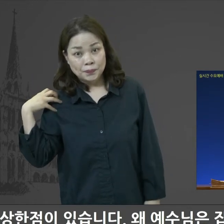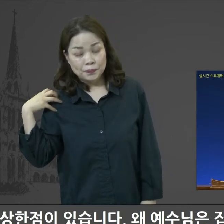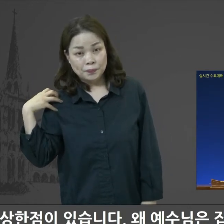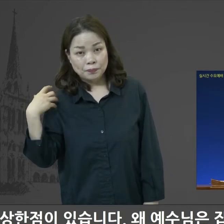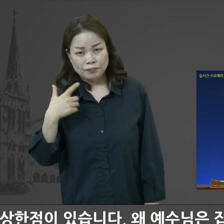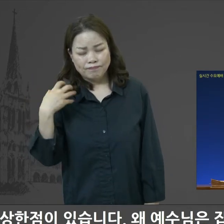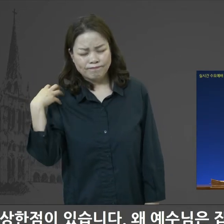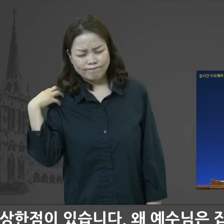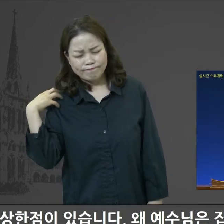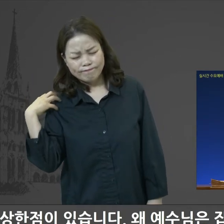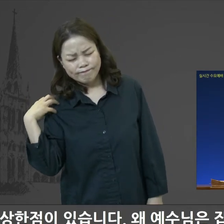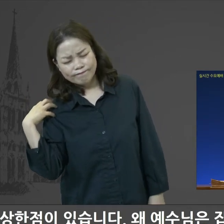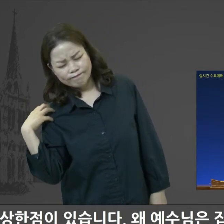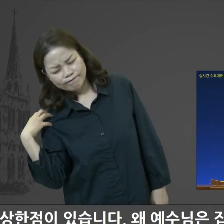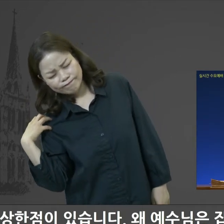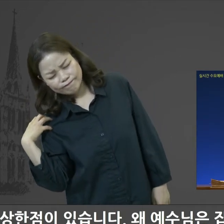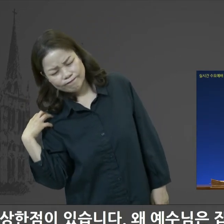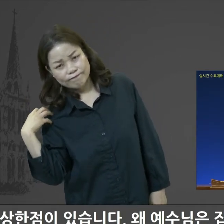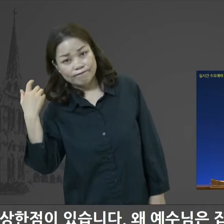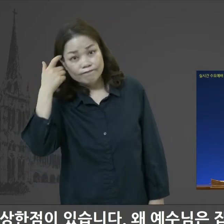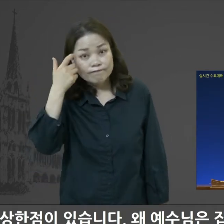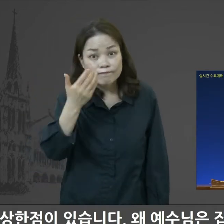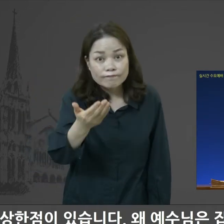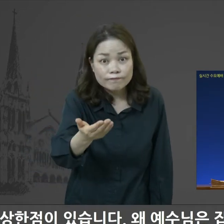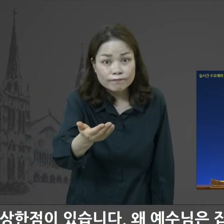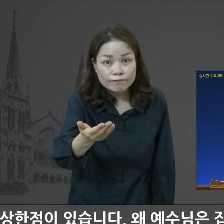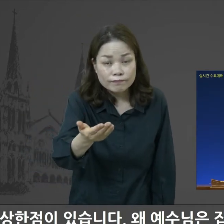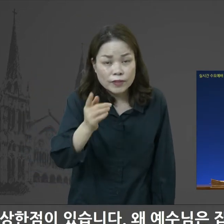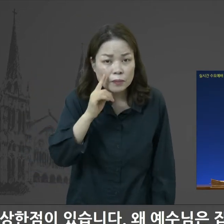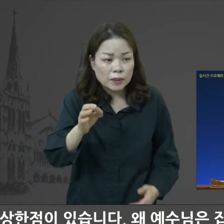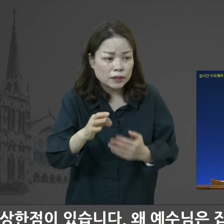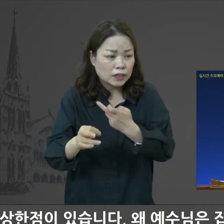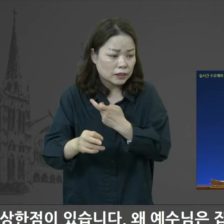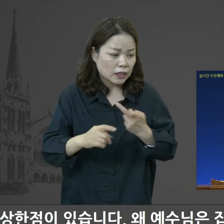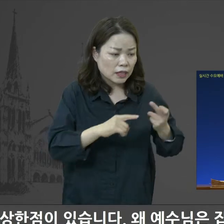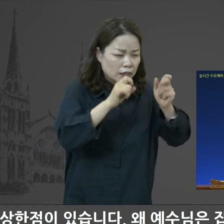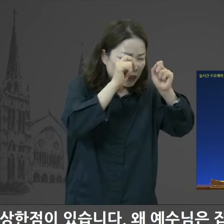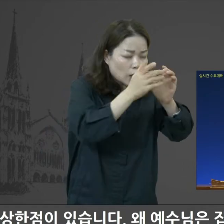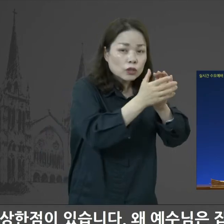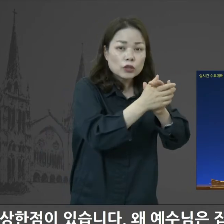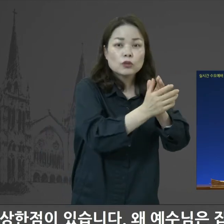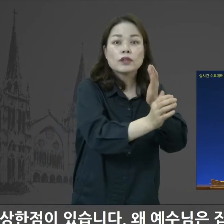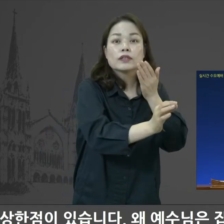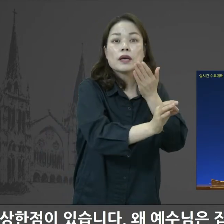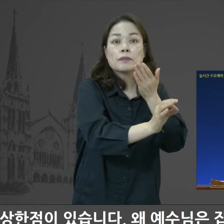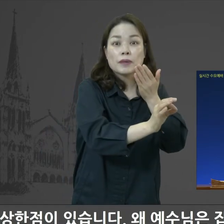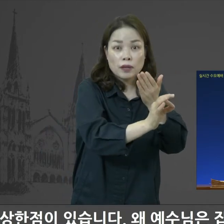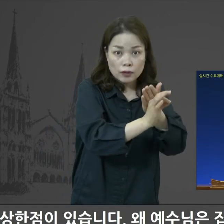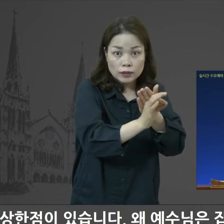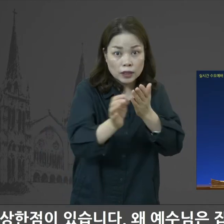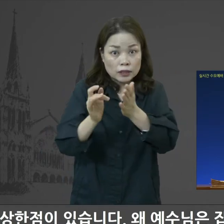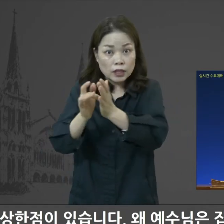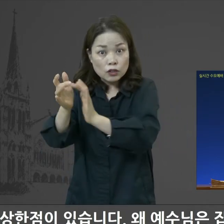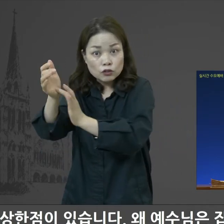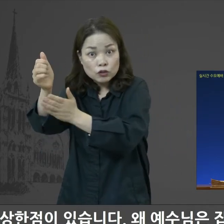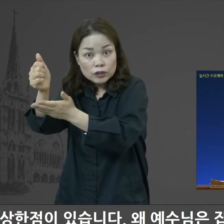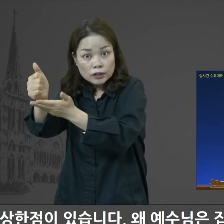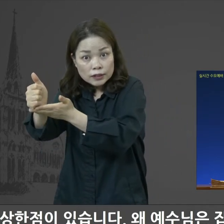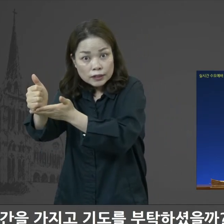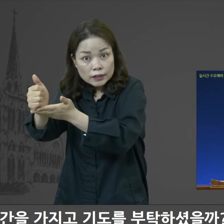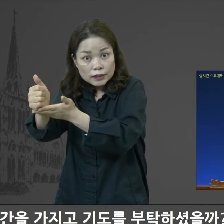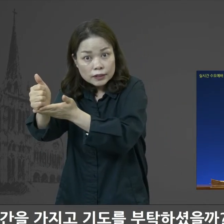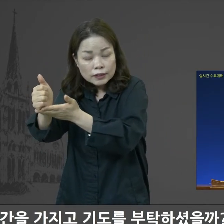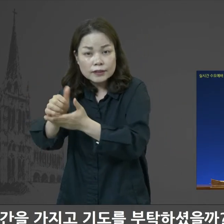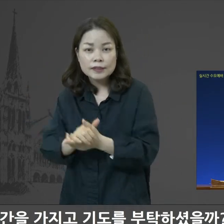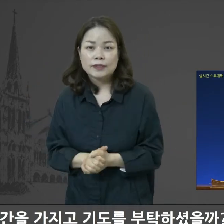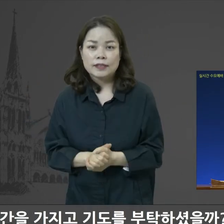너무 무거웠기 때문일까? 만약 제자들이 깨어 기도했다면 예수님께서는